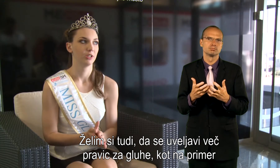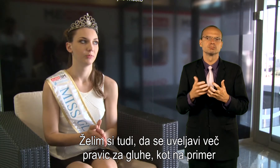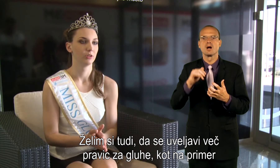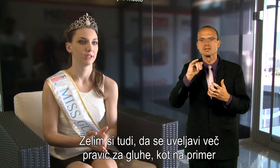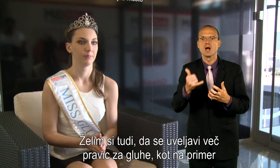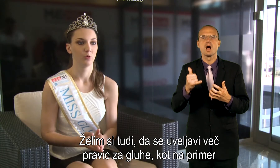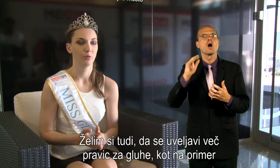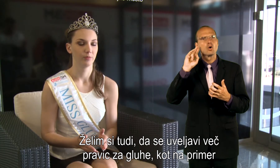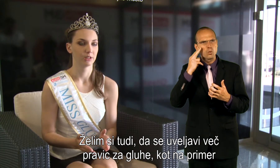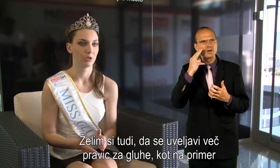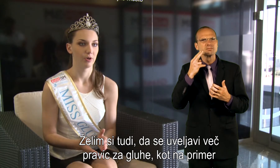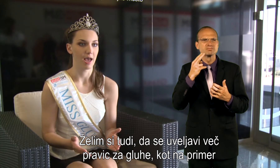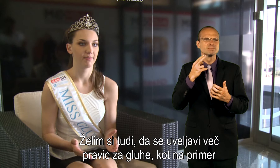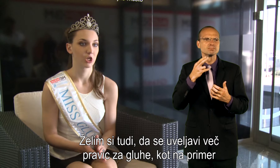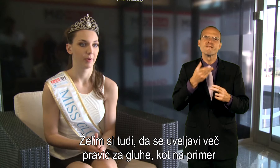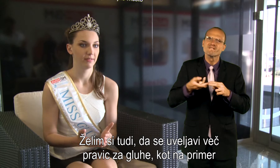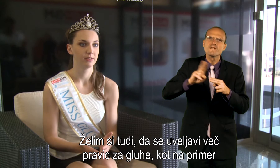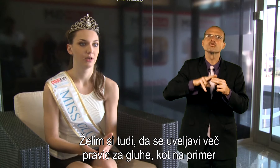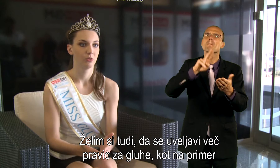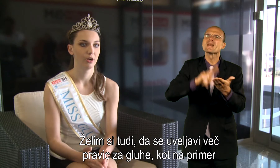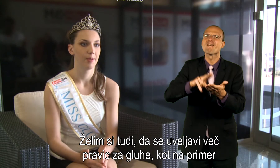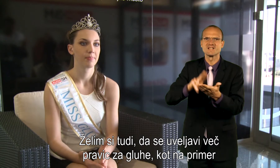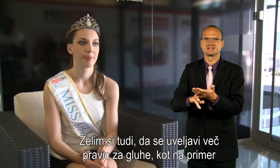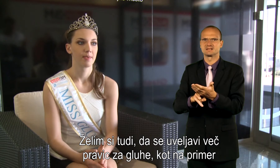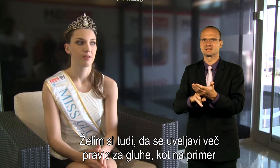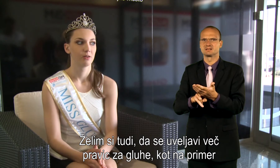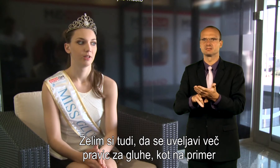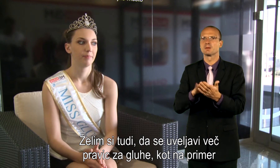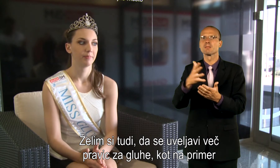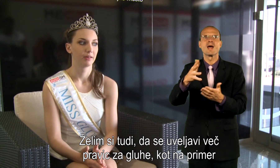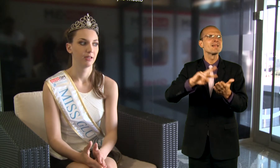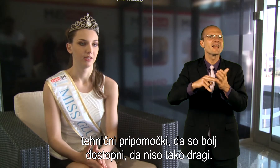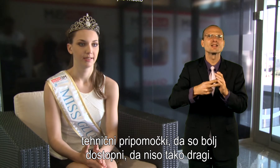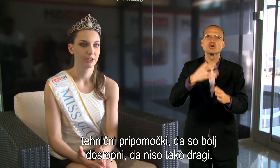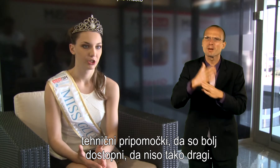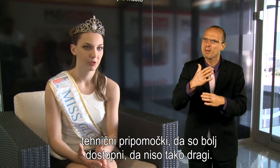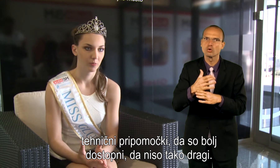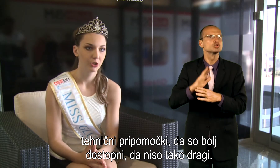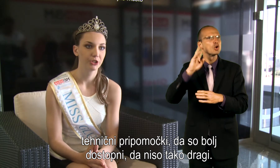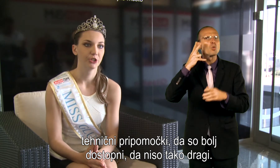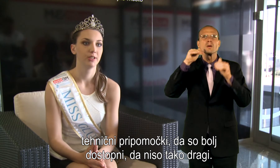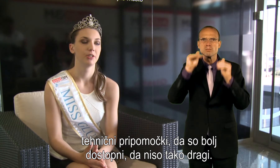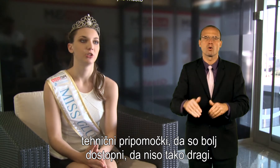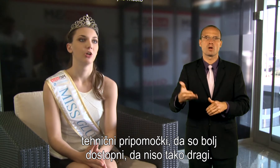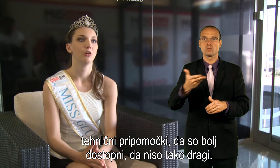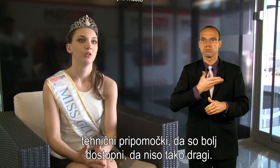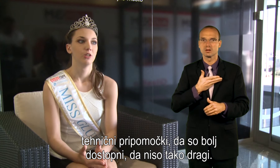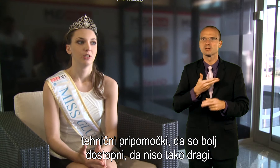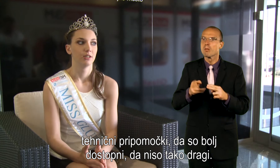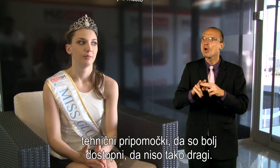Pa želim tudi, da se uveljavi več pravic za gluhe, kot na primer ti tehnični pripomočki. Želim, da